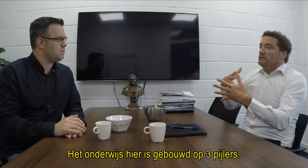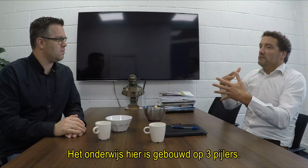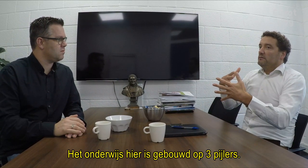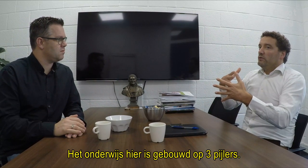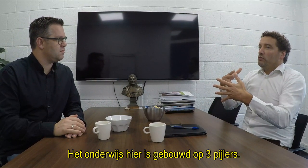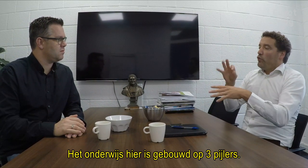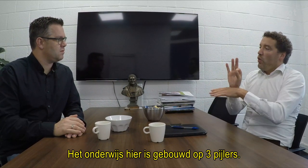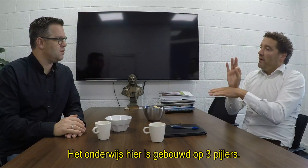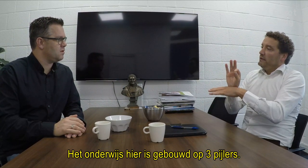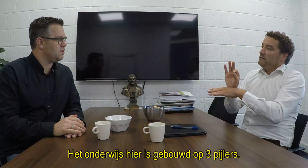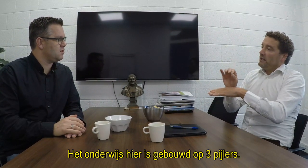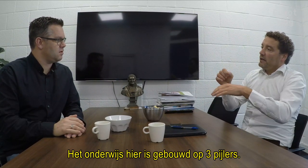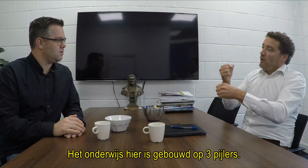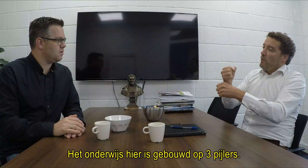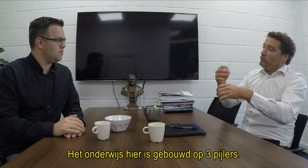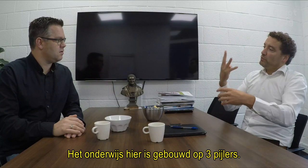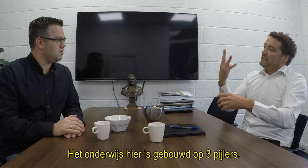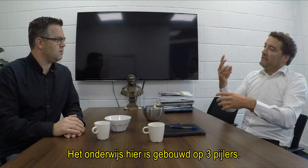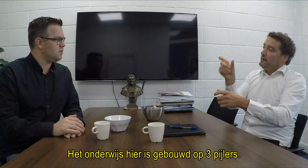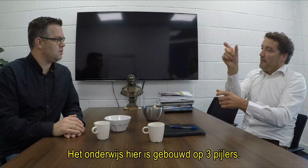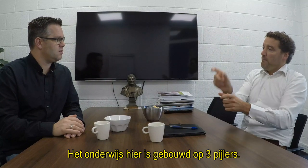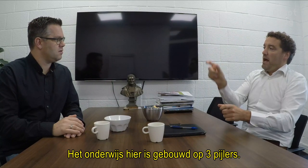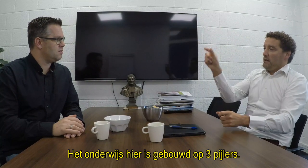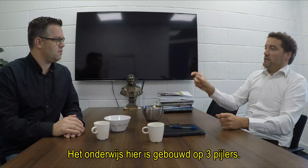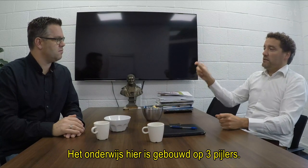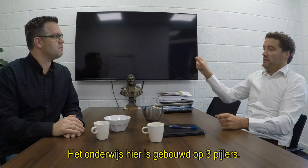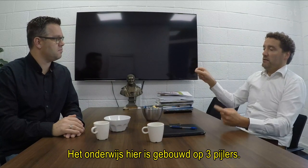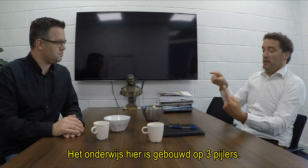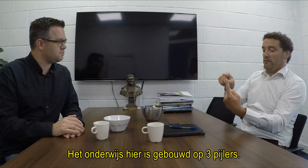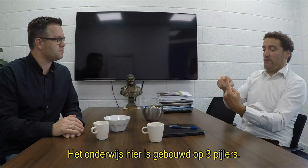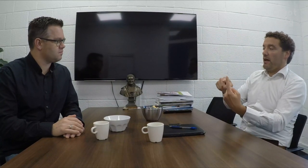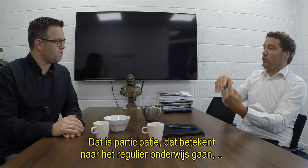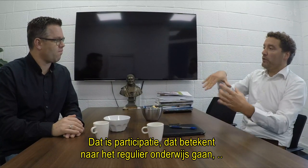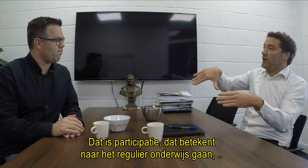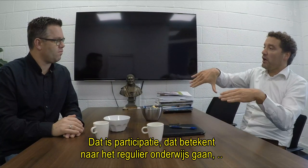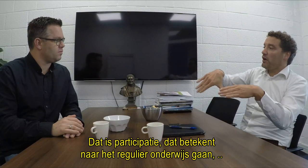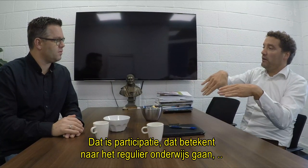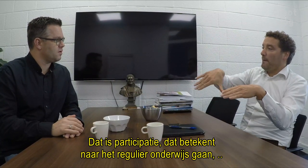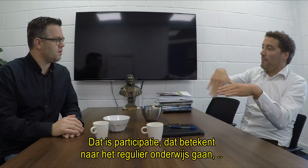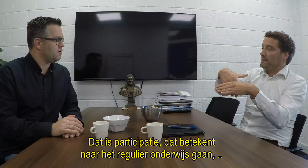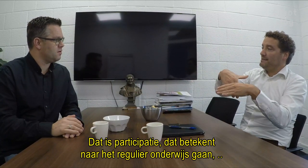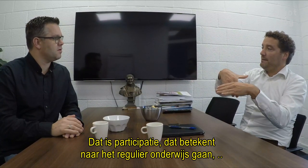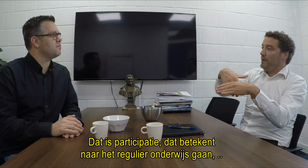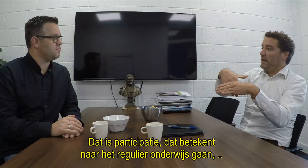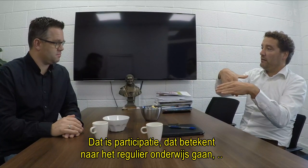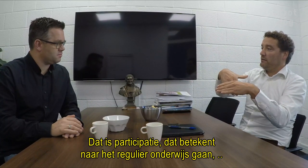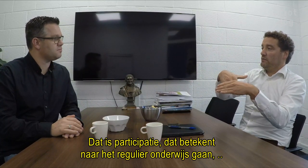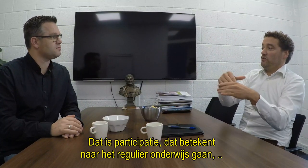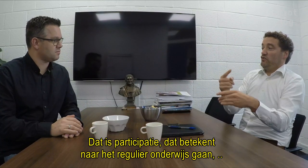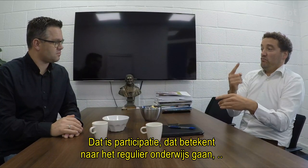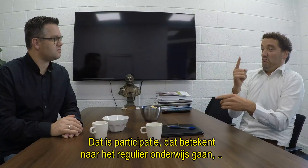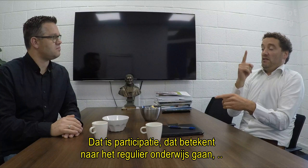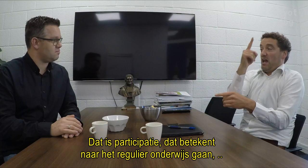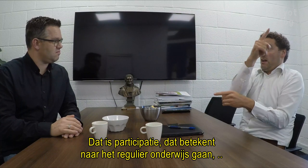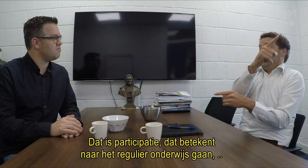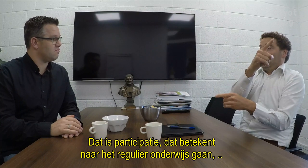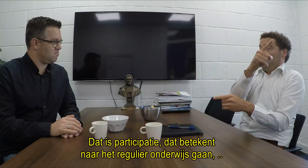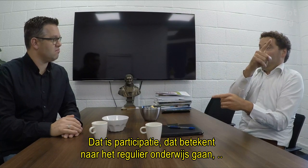Het onderwijs hier is gebouwd op 3 pijlers. Dat is participatie, dat betekent naar het